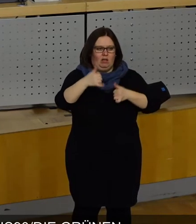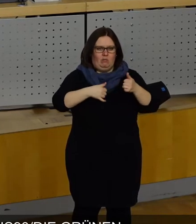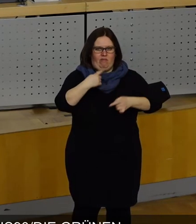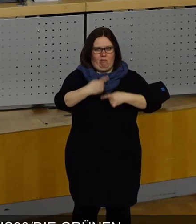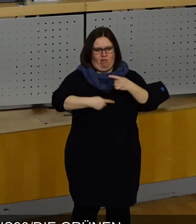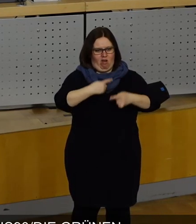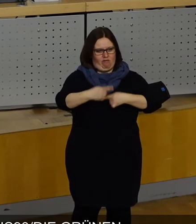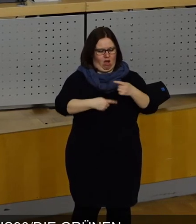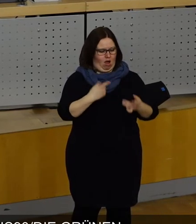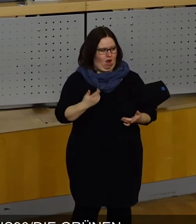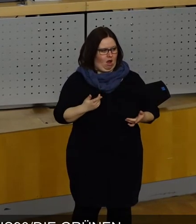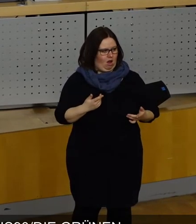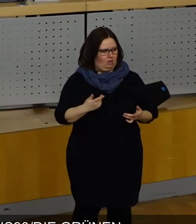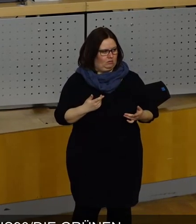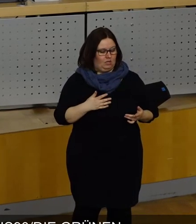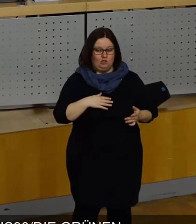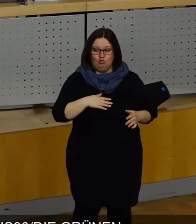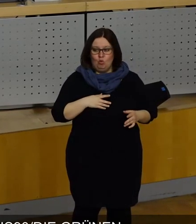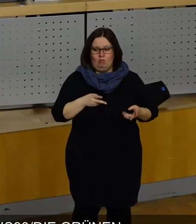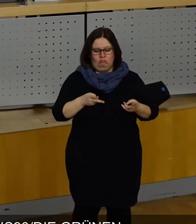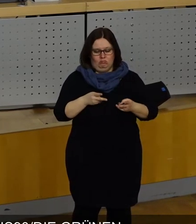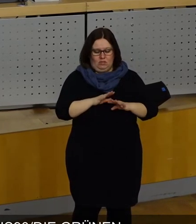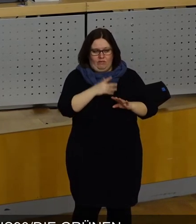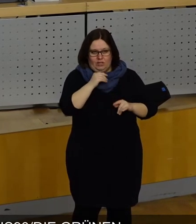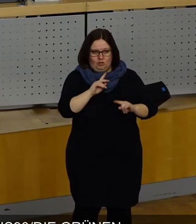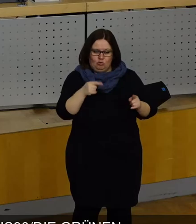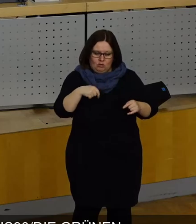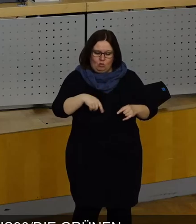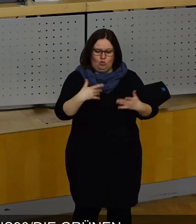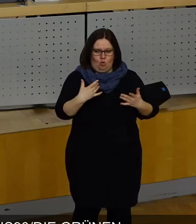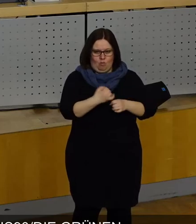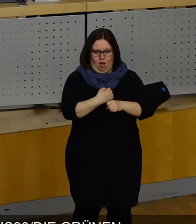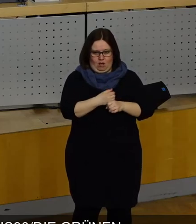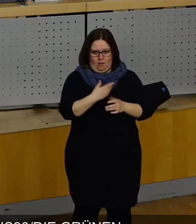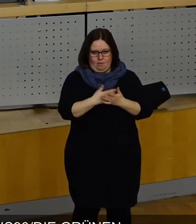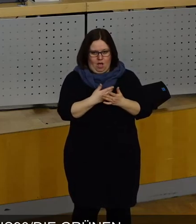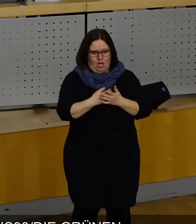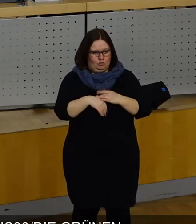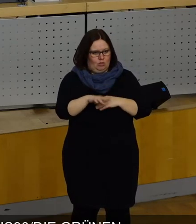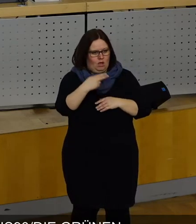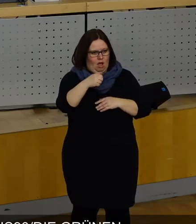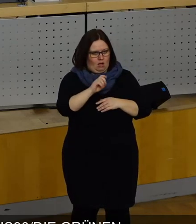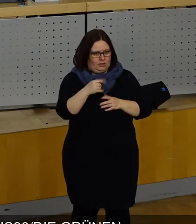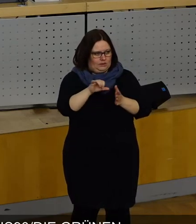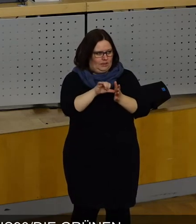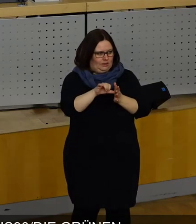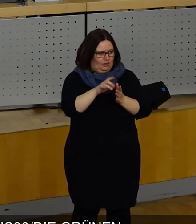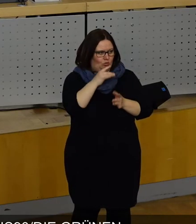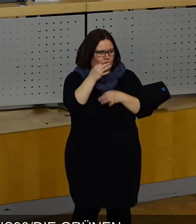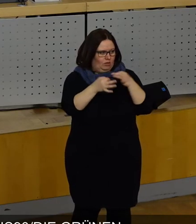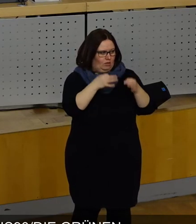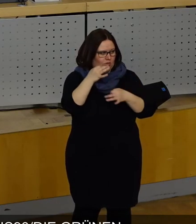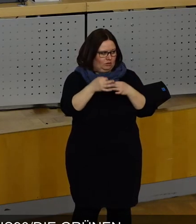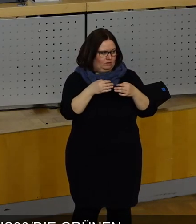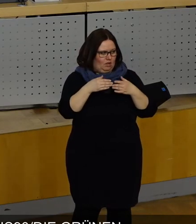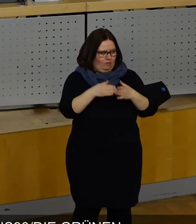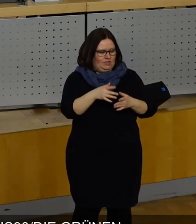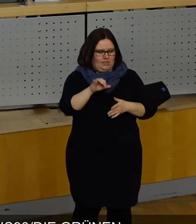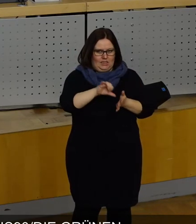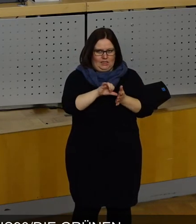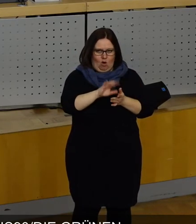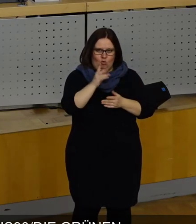wir nicht gemacht, um Investoren zu ärgern, sondern wir haben es gemacht und wir werden heute vielleicht noch sprechen über die Hafen City, um zu qualifizieren. Und wir haben das erreicht. Wir